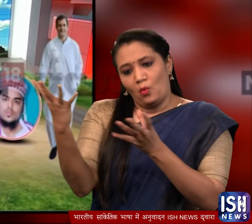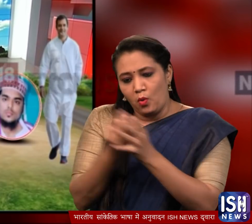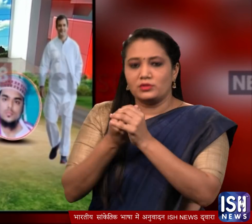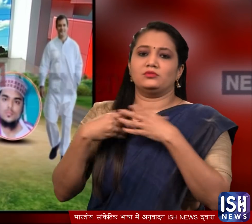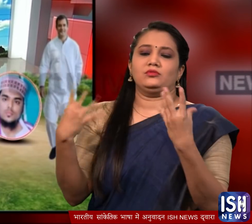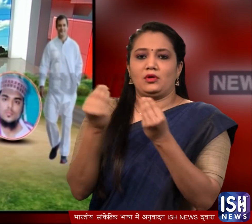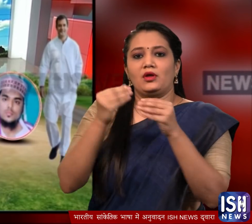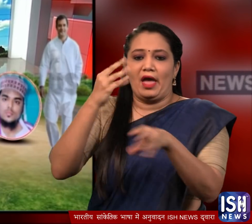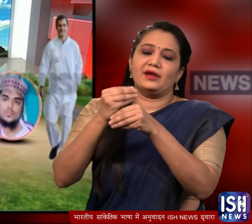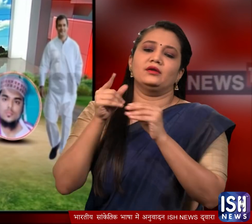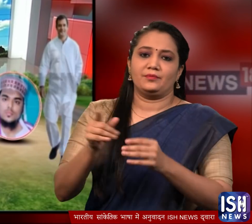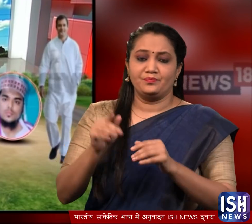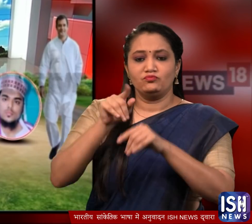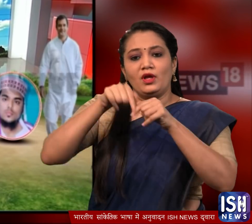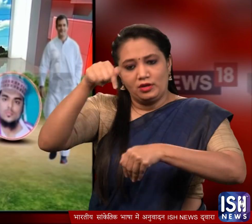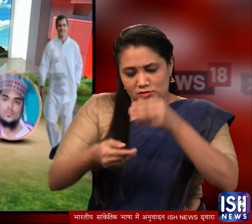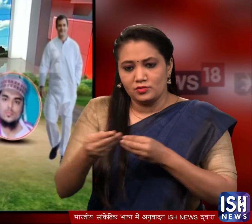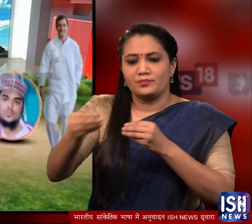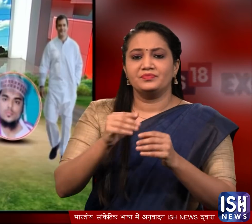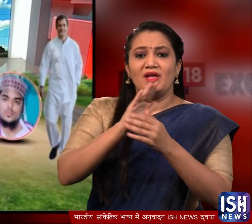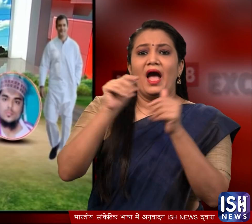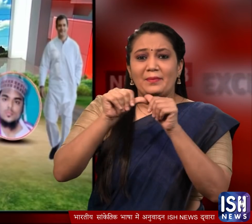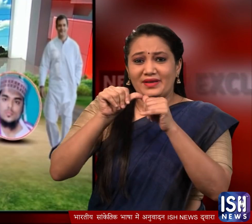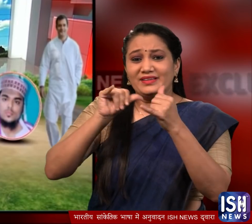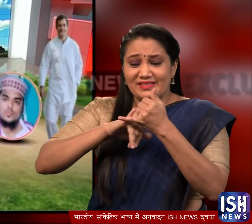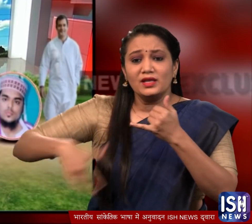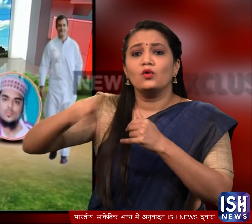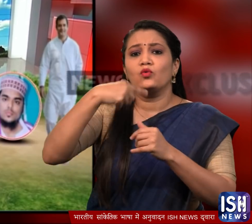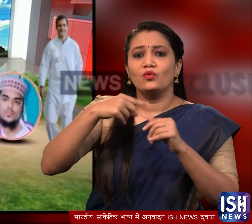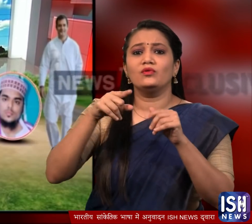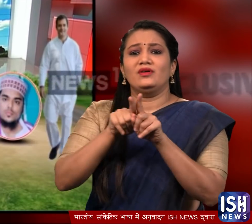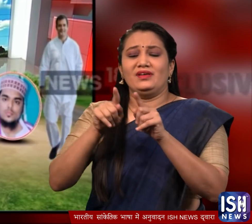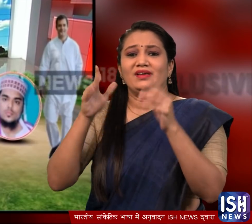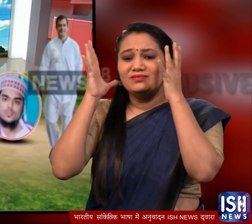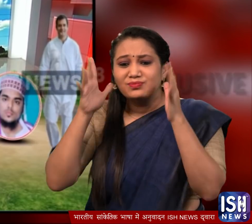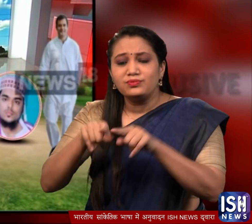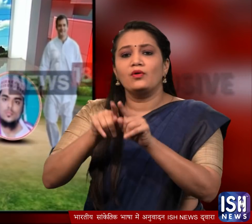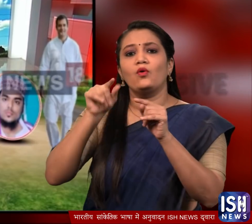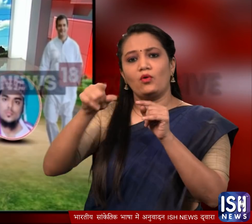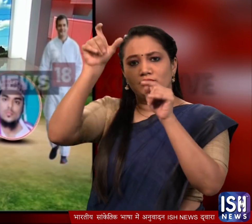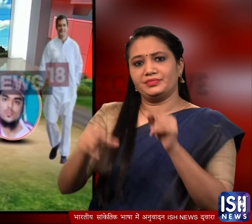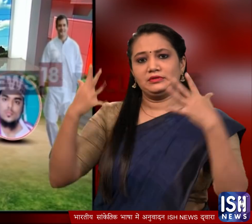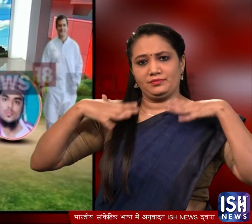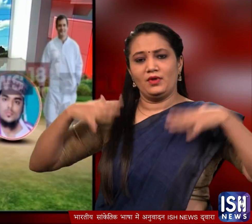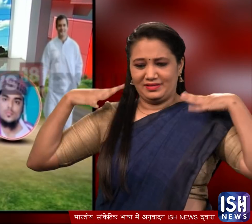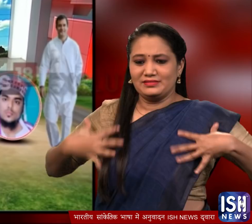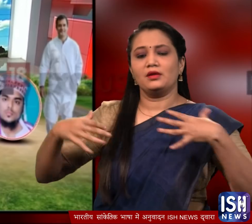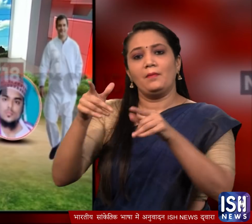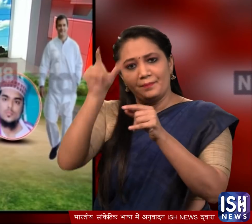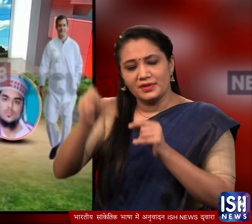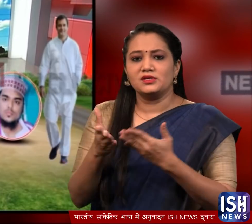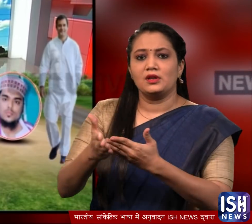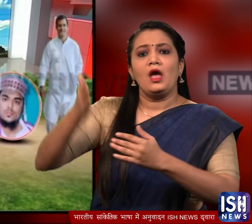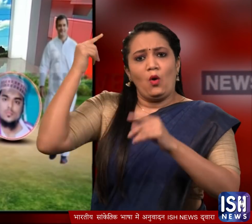फ्रंट उनके साथ मिलकर विधानसभा चुनाव लड़ेगा। अब्बास सिद्दीकी हुगली जिले की पुरफुरा शरीफ दरगाह के पीरजादा हैं,